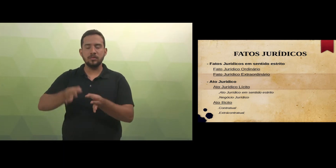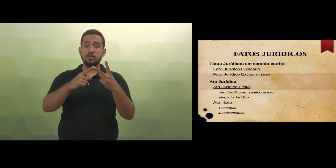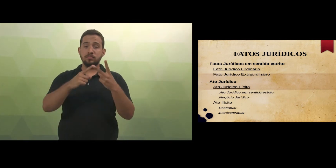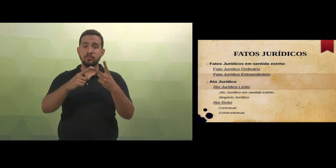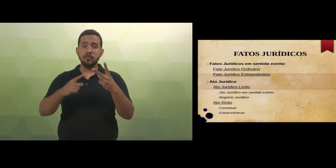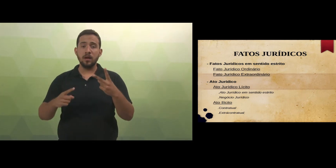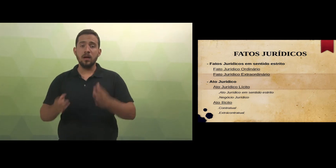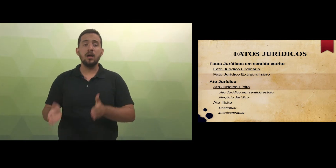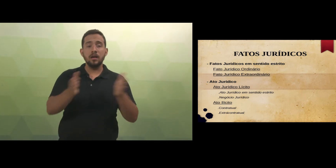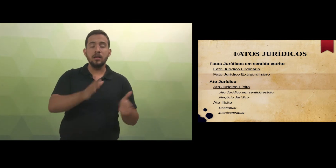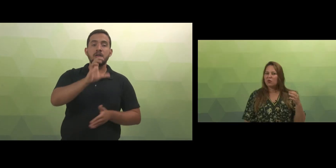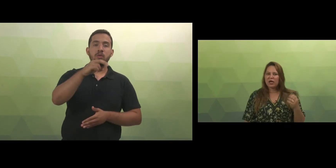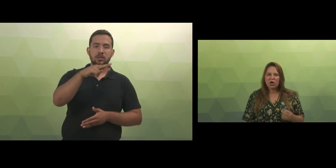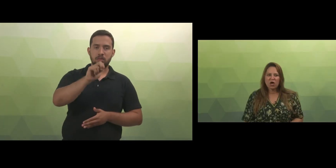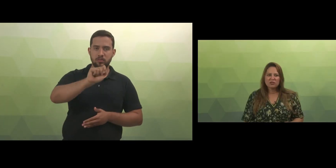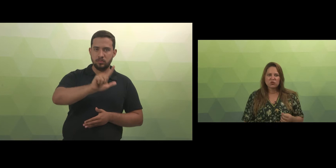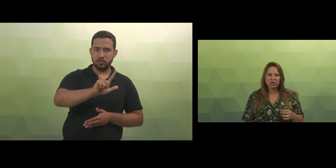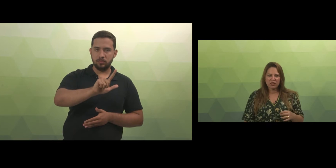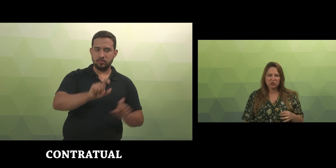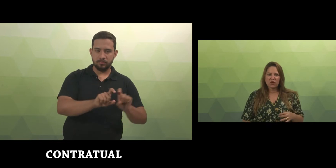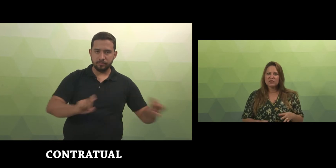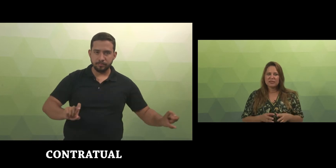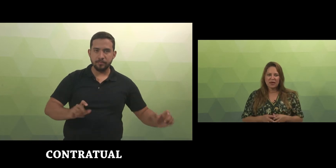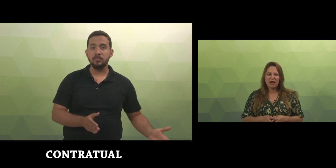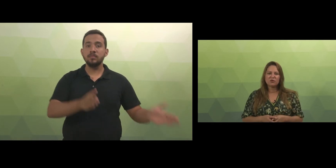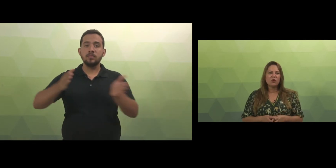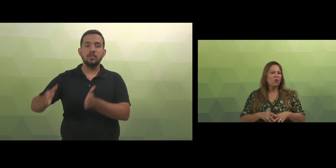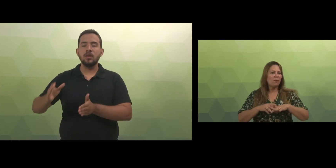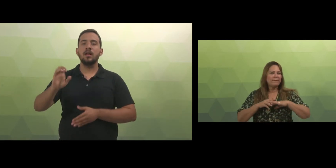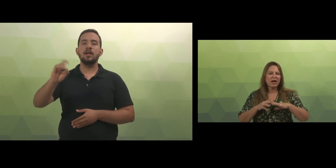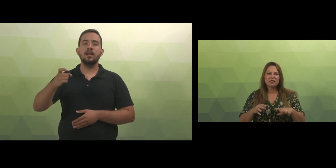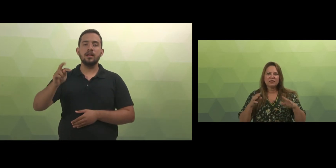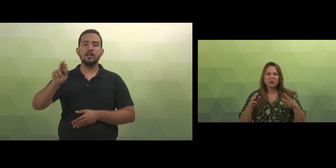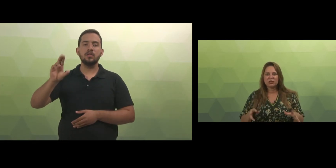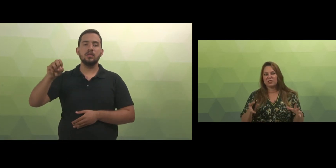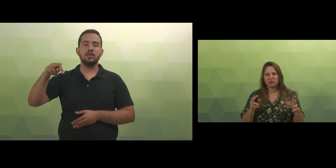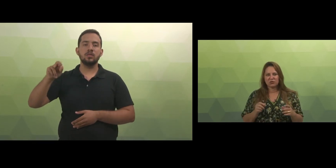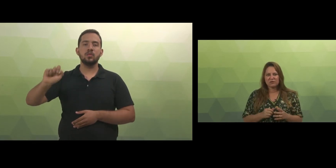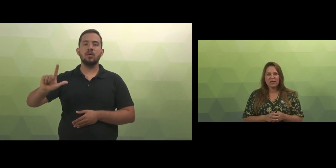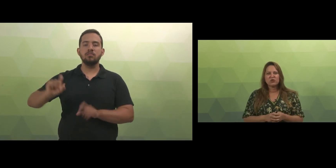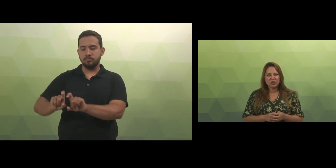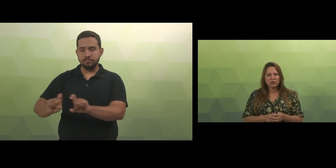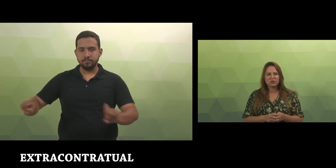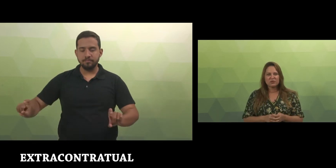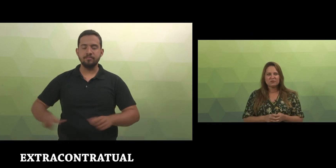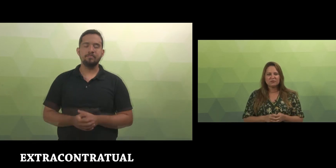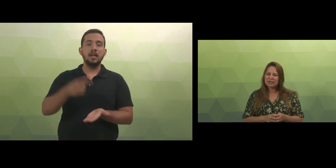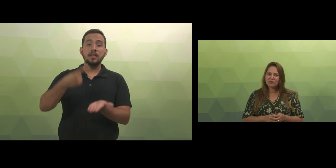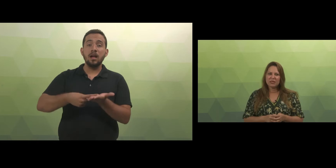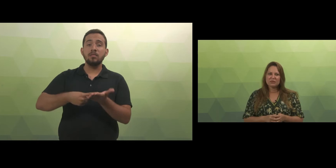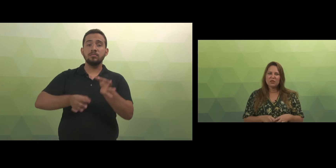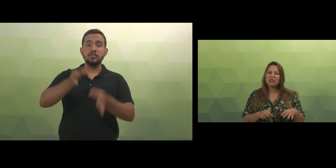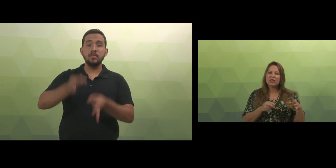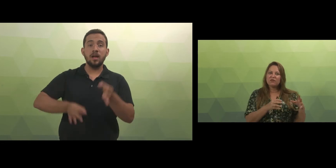ou extracontratual. O negócio jurídico é considerado o mais importante dos fatos jurídicos.